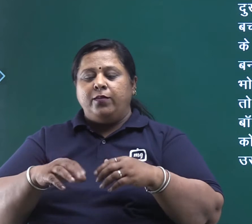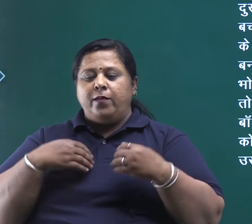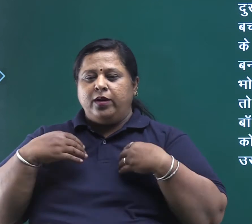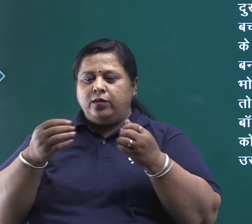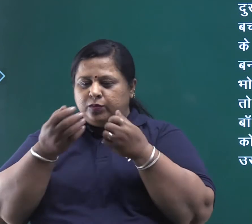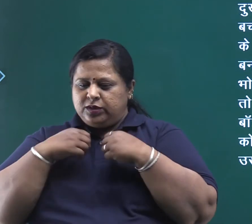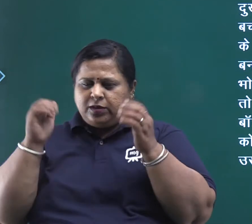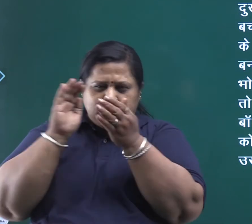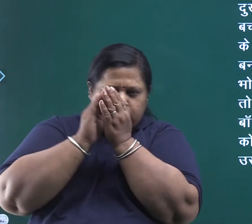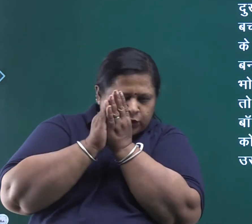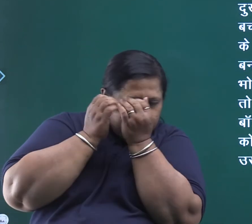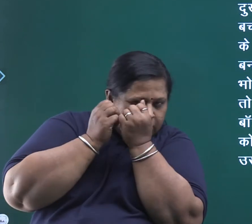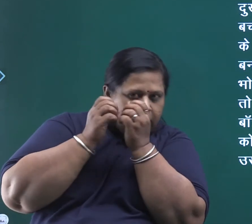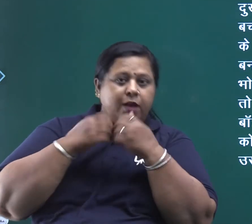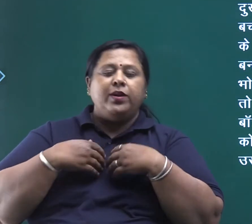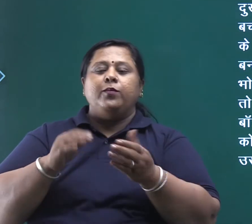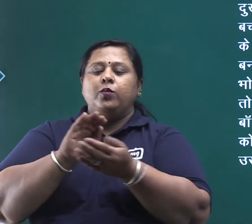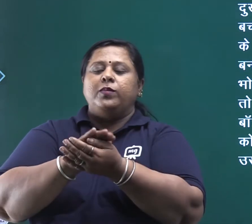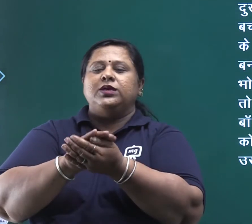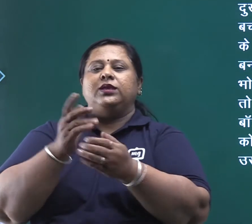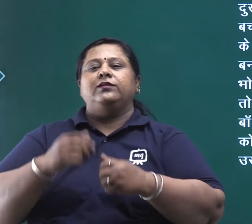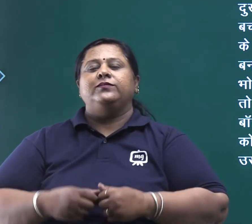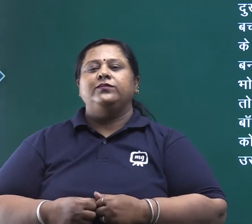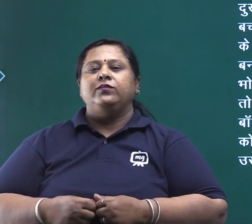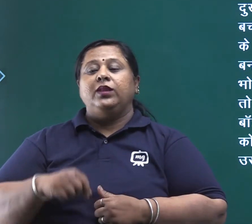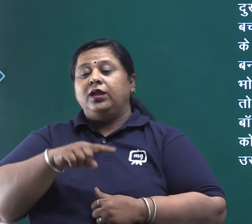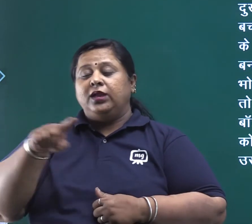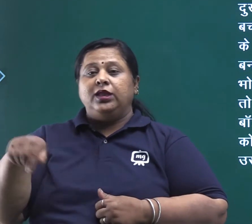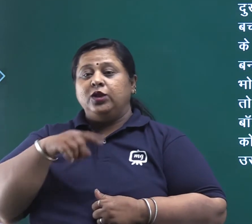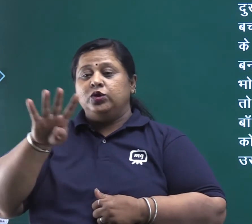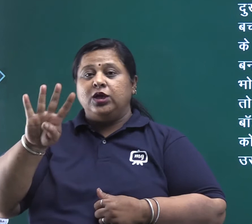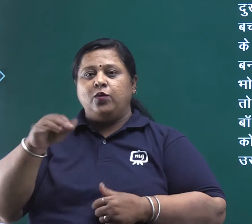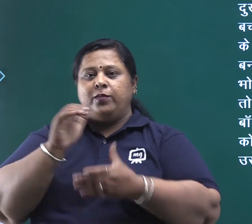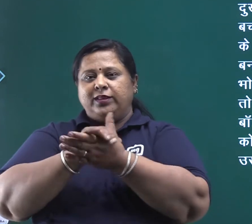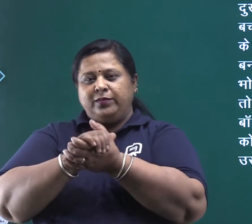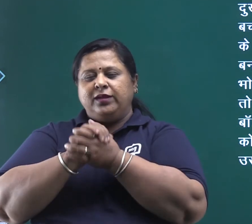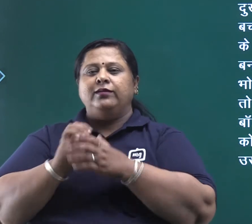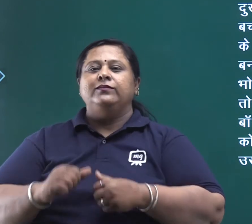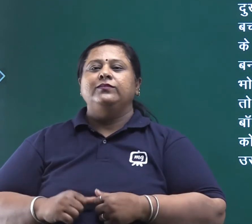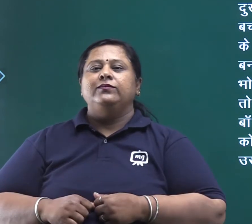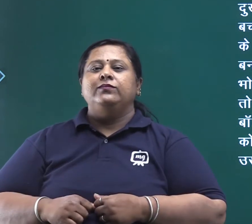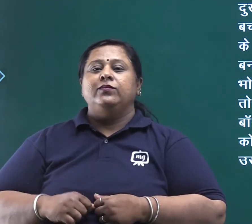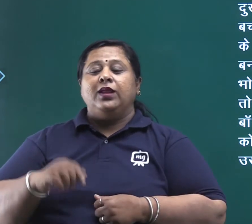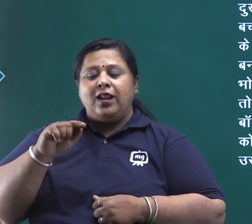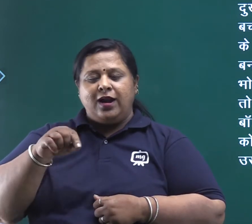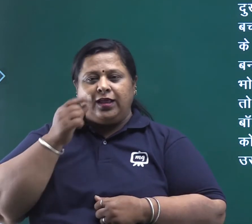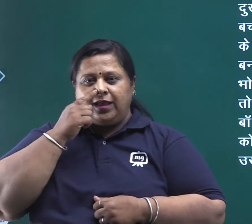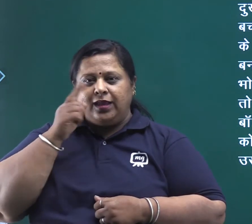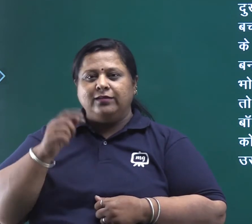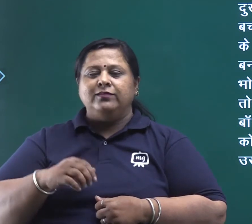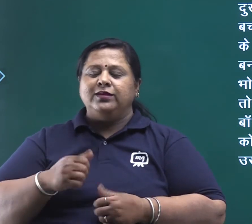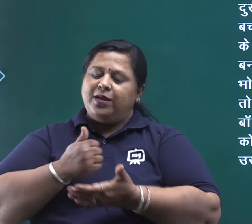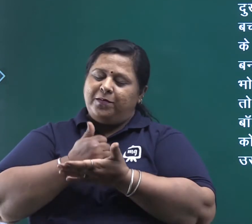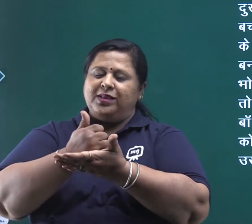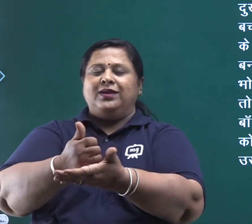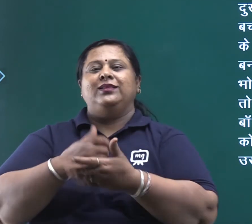अपने को बचाती है और ये तीनों चारों मित्र भी लड़की की